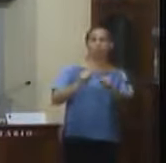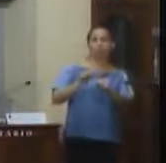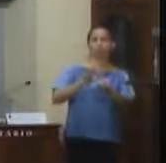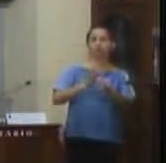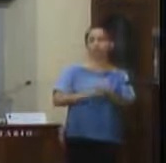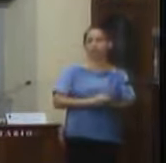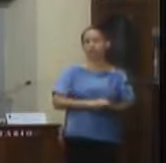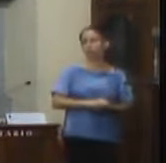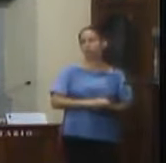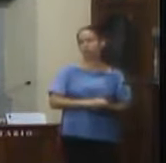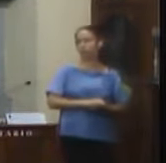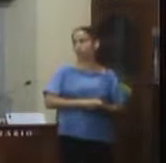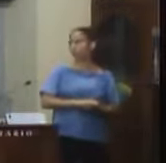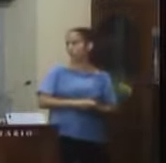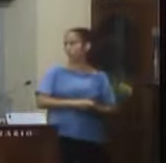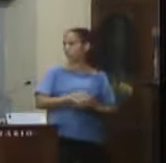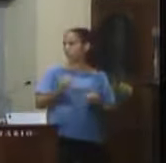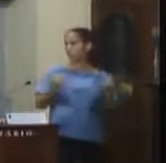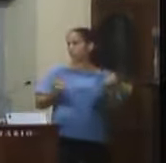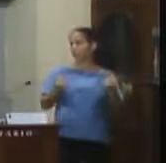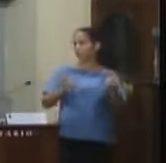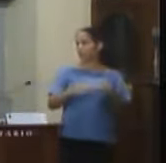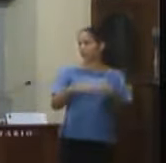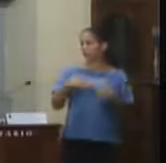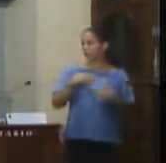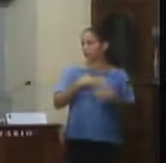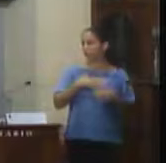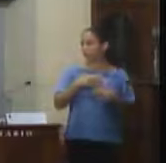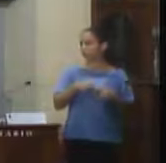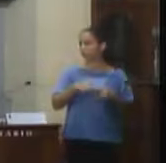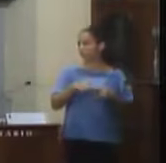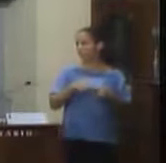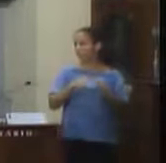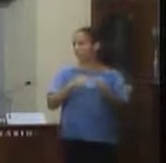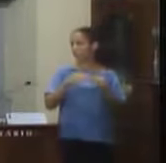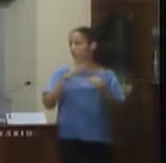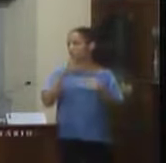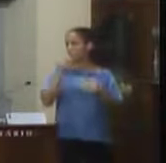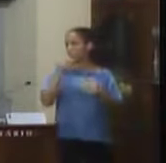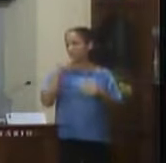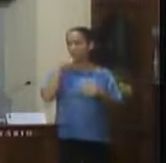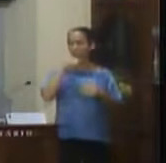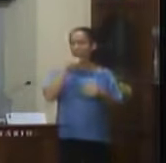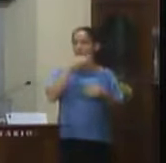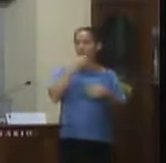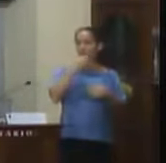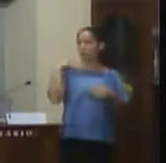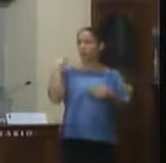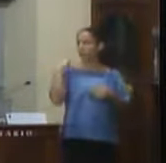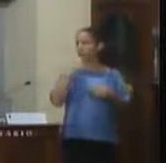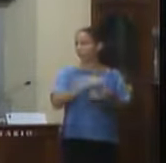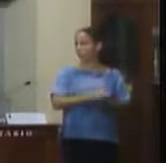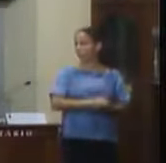não recolhesse o veículo. Então eu gostaria de pedir aos senhores e senhoras vereadores